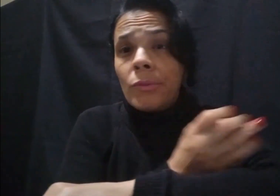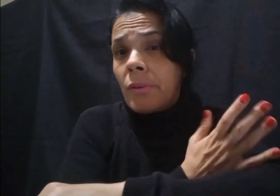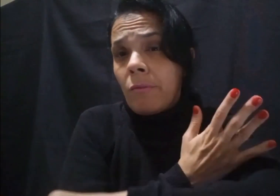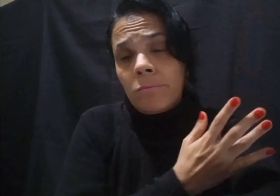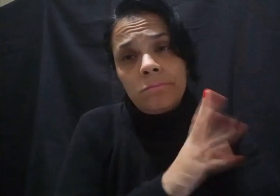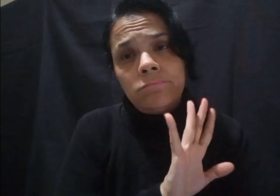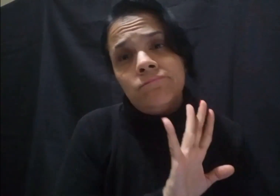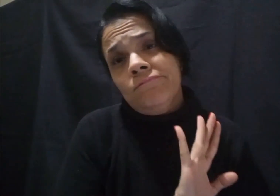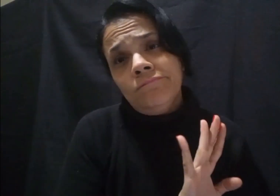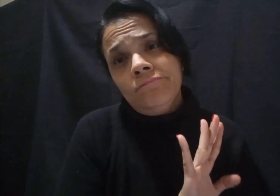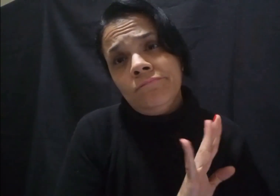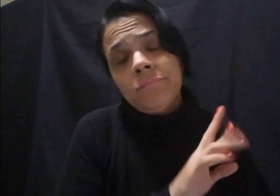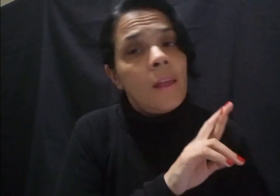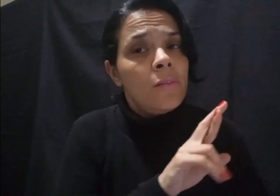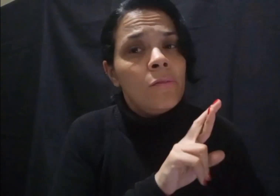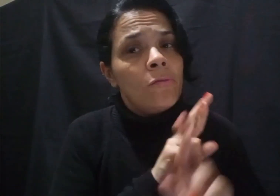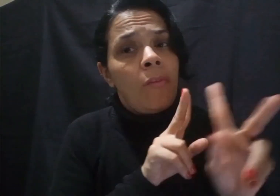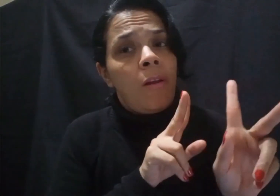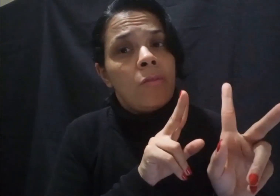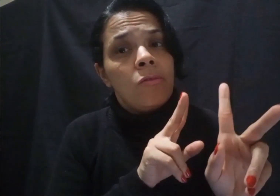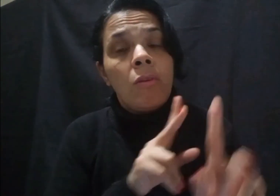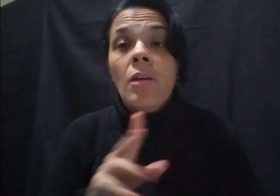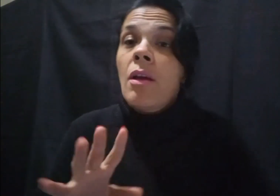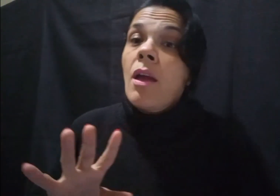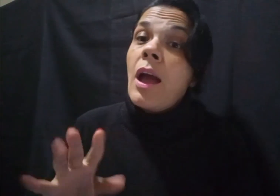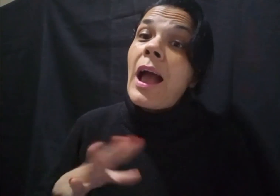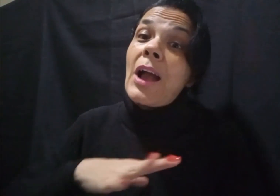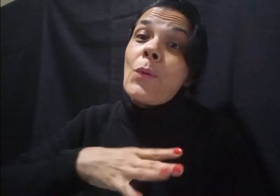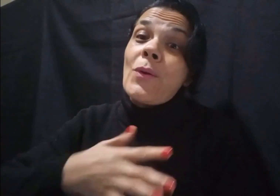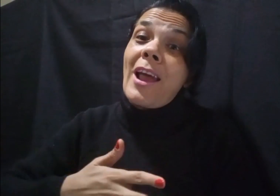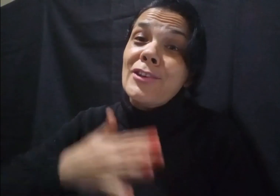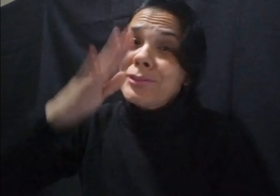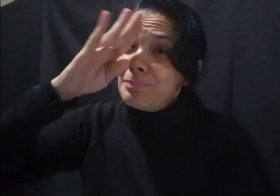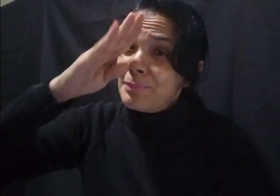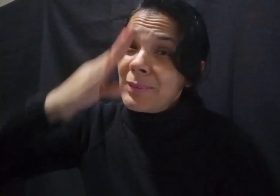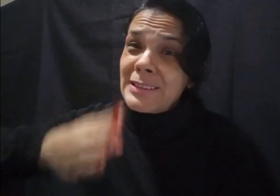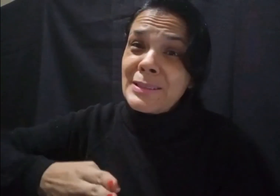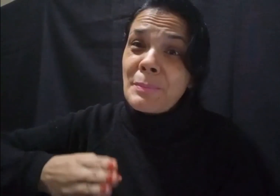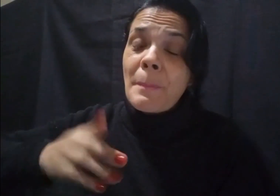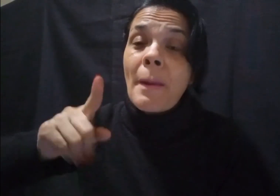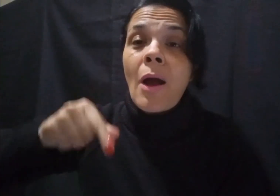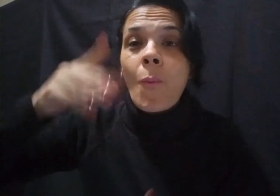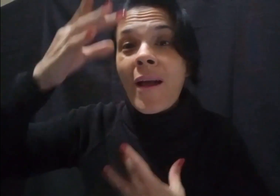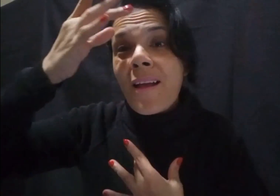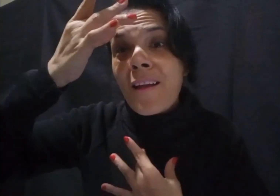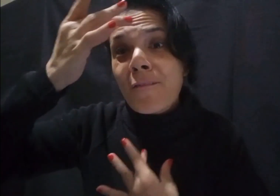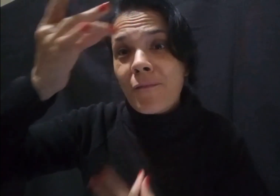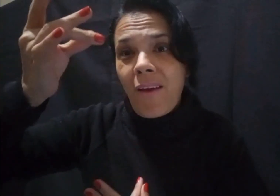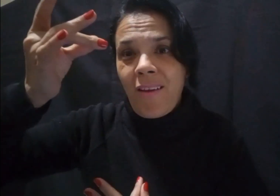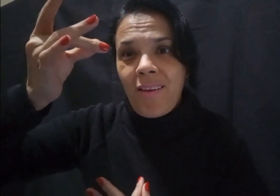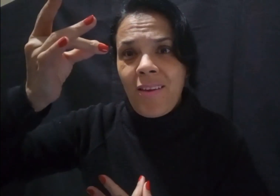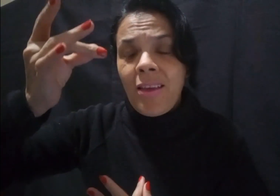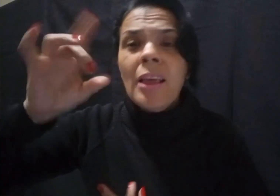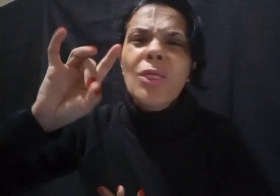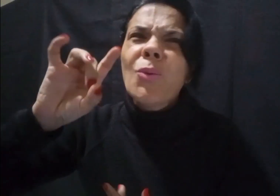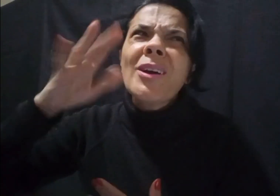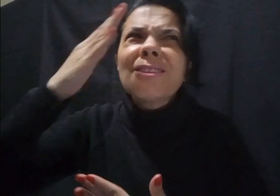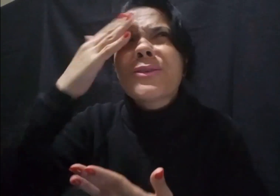emoção? Talvez a maior forma de coragem seja a fé. Ter fé não é apenas acreditar, é